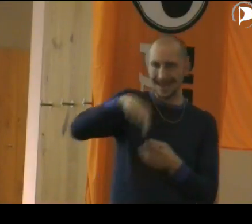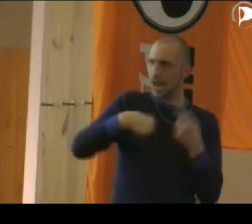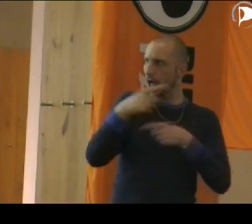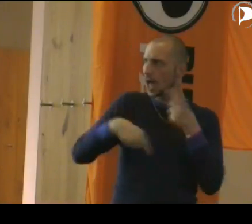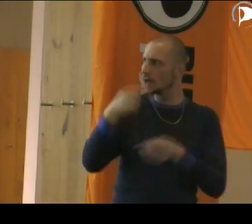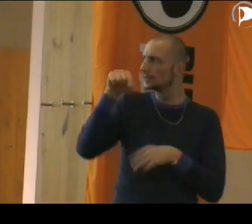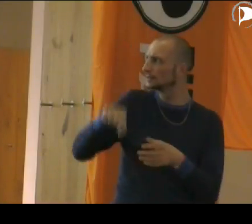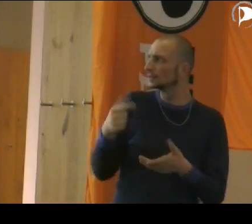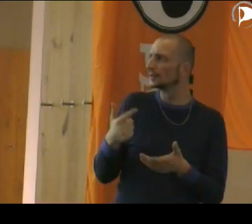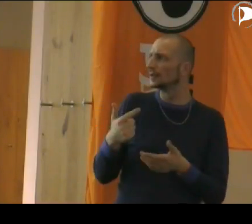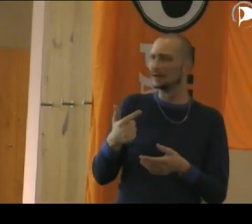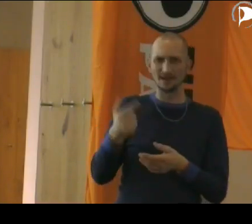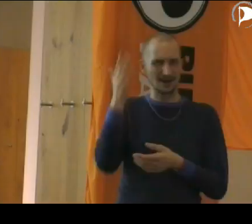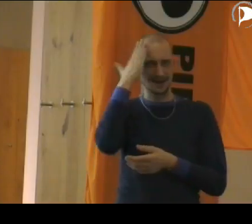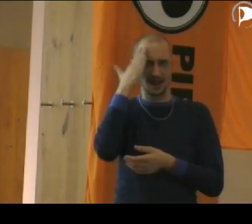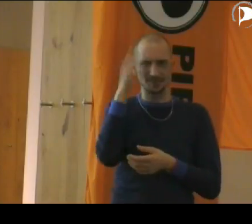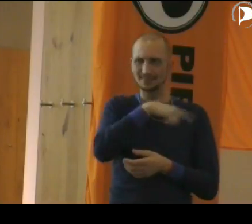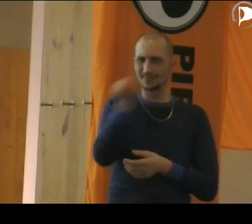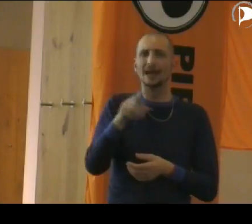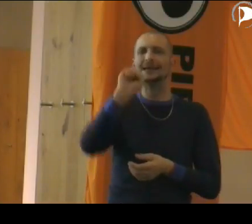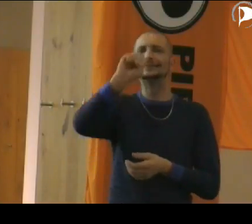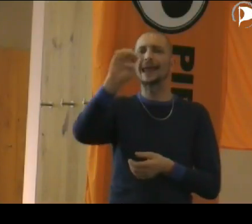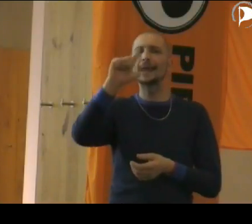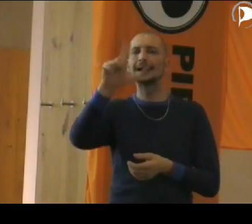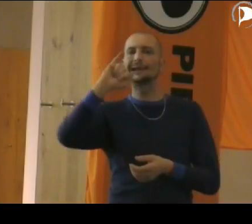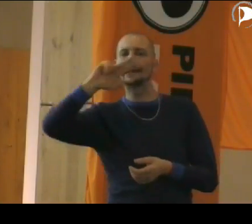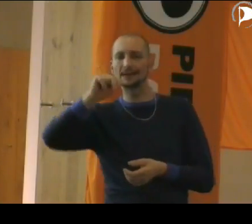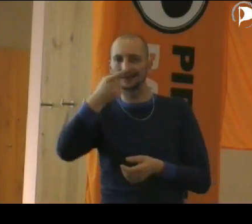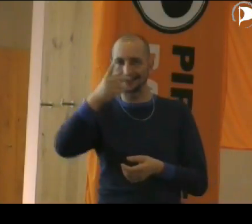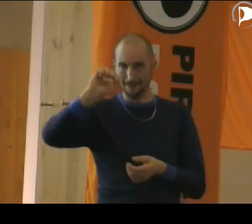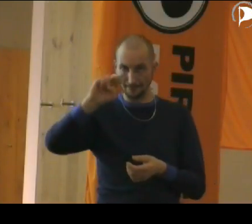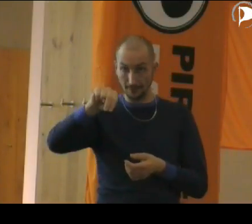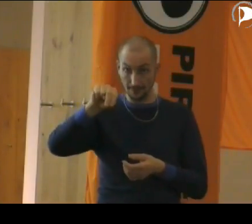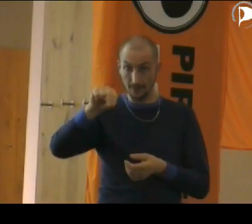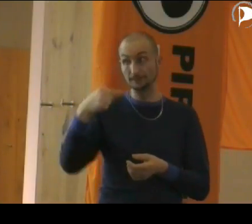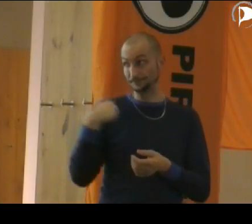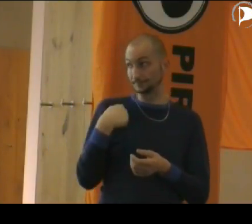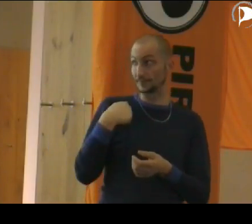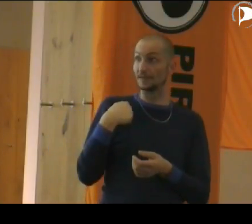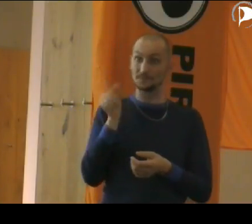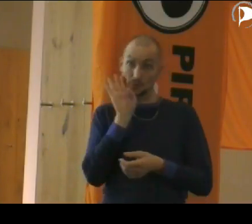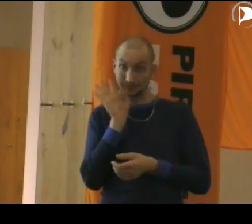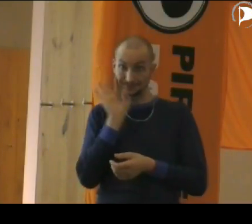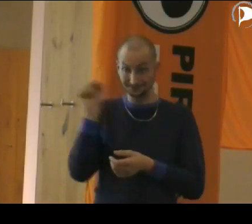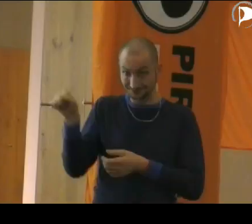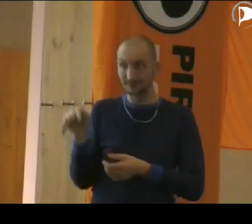das könnte wahrscheinlich keiner von euch sein sohn genommen